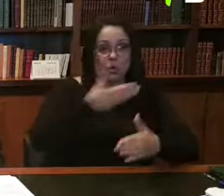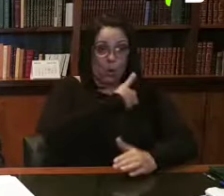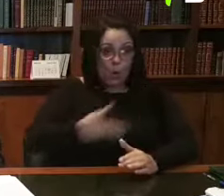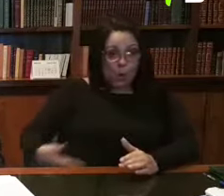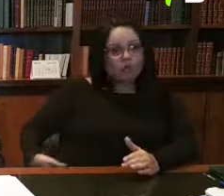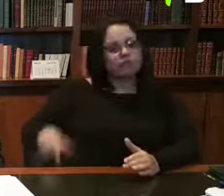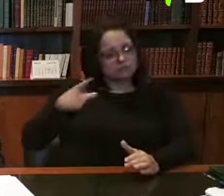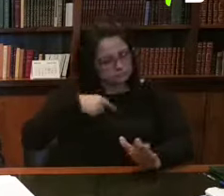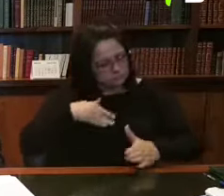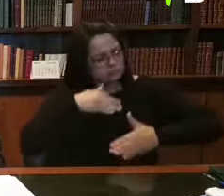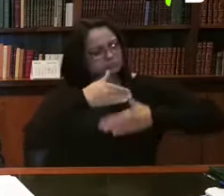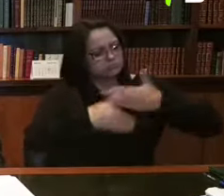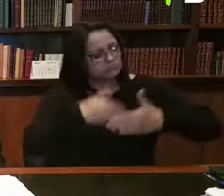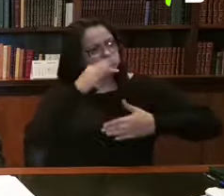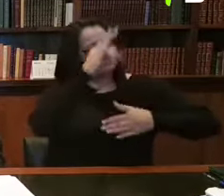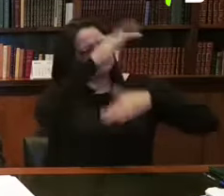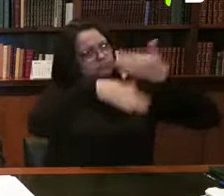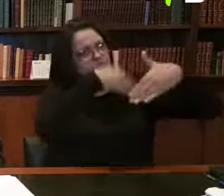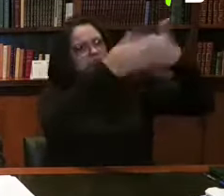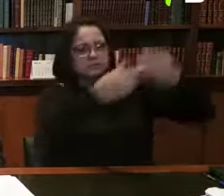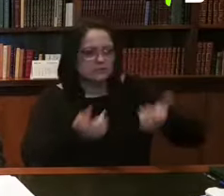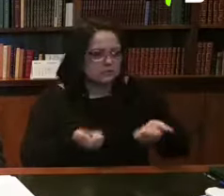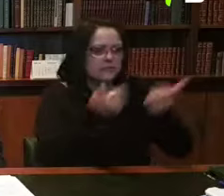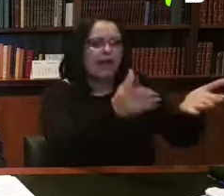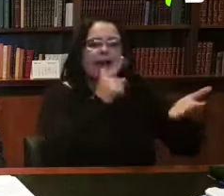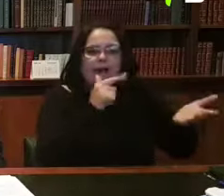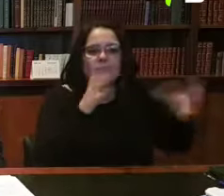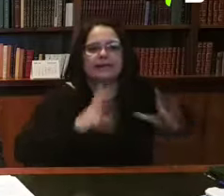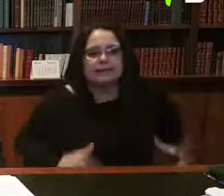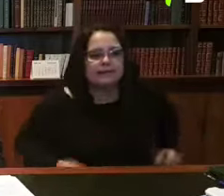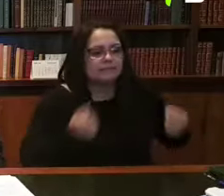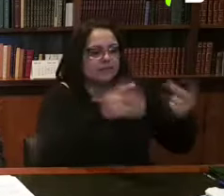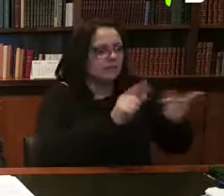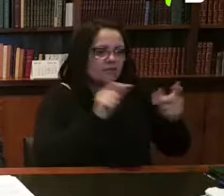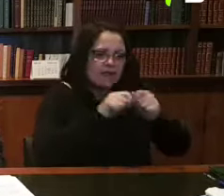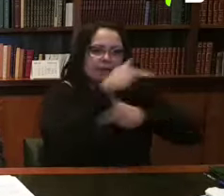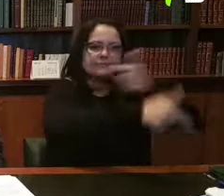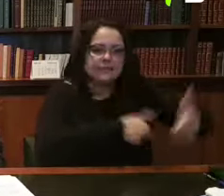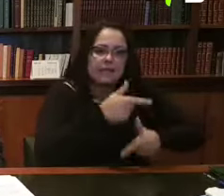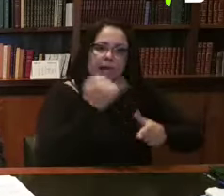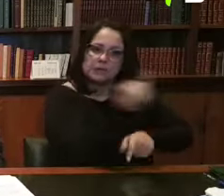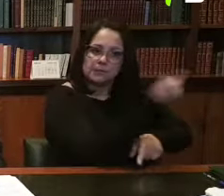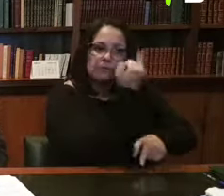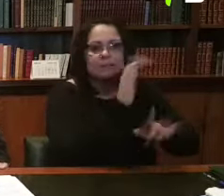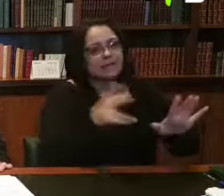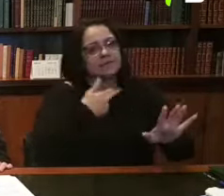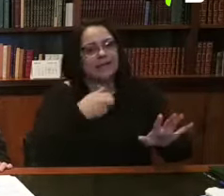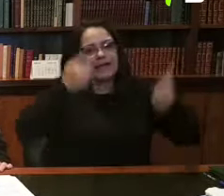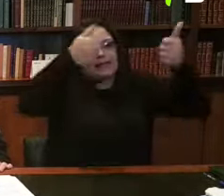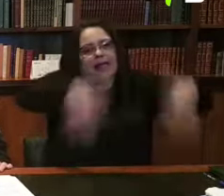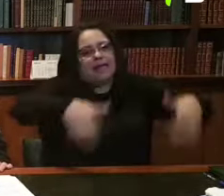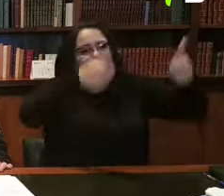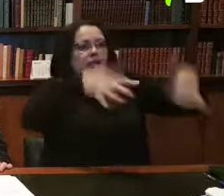tem austeridade está fazendo o que é preciso leva a água limpa povo faz as coisas que são importantes mas não tá